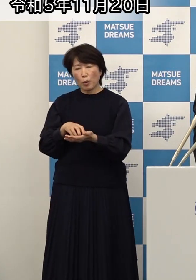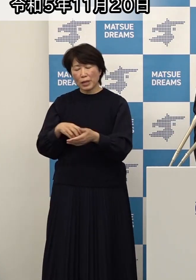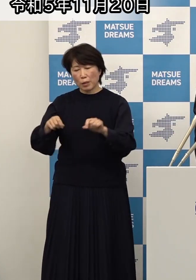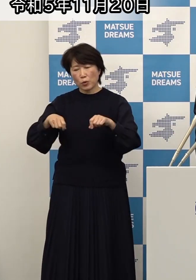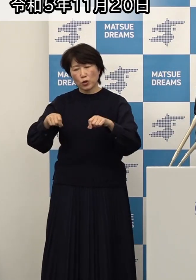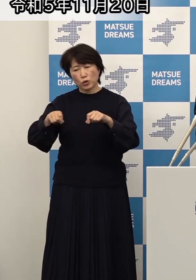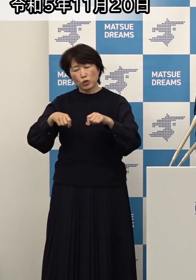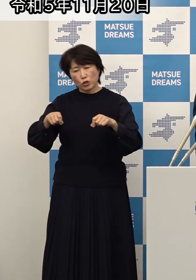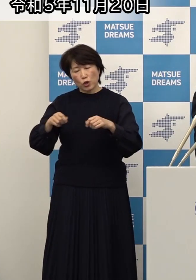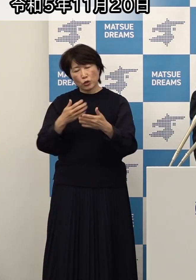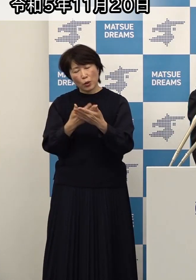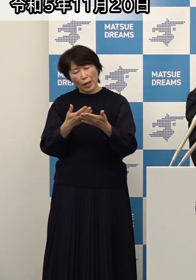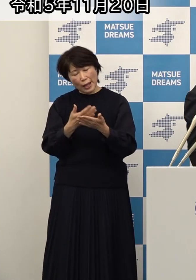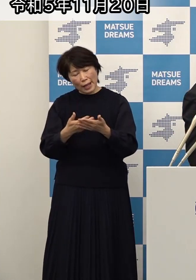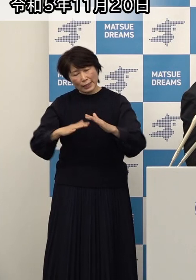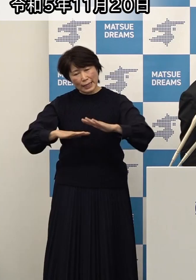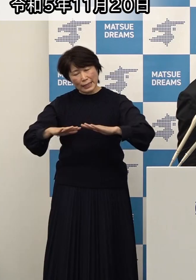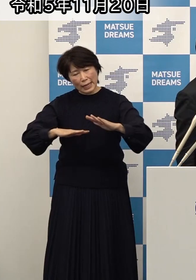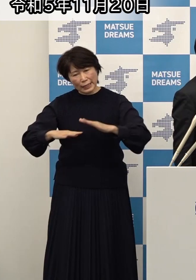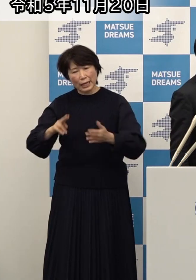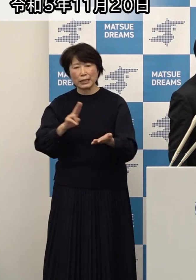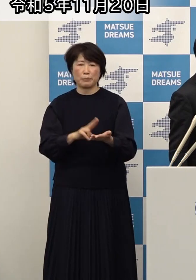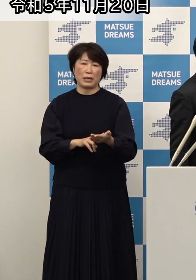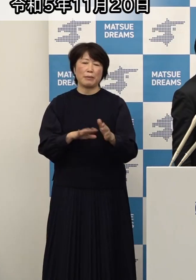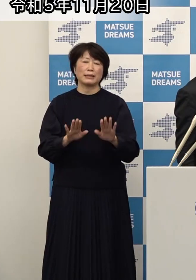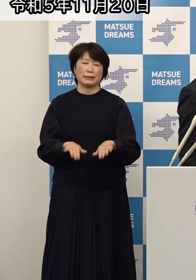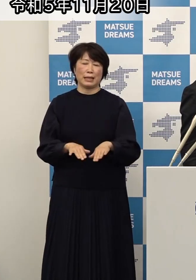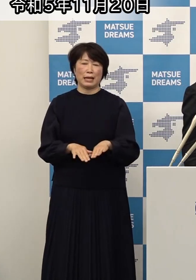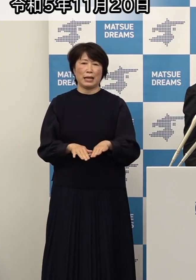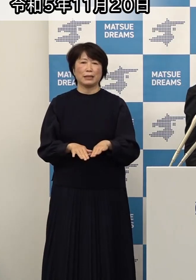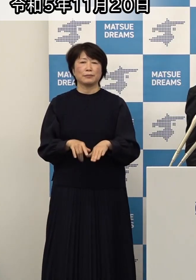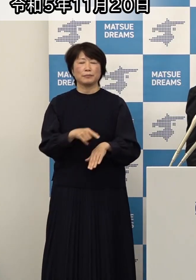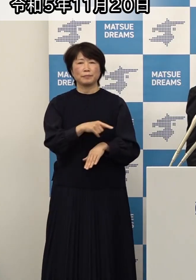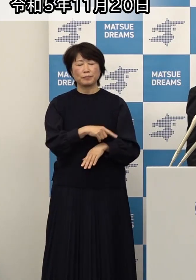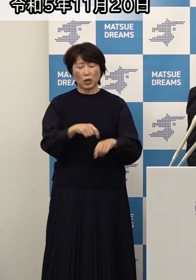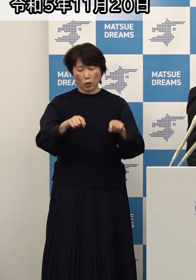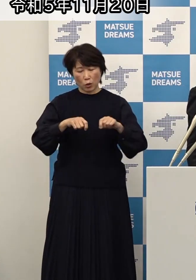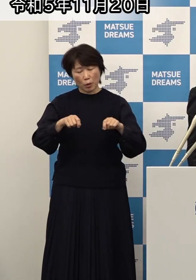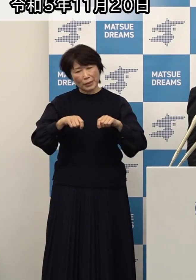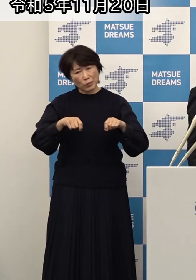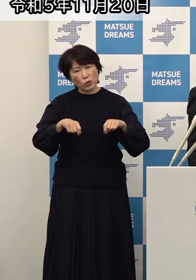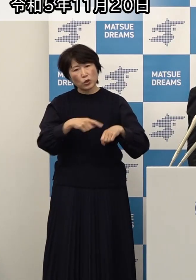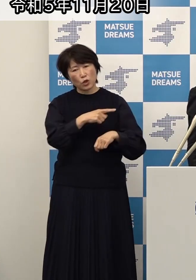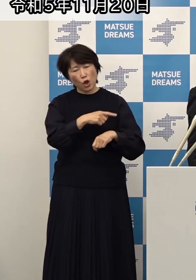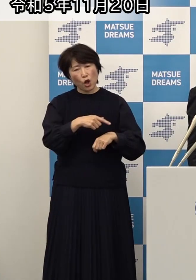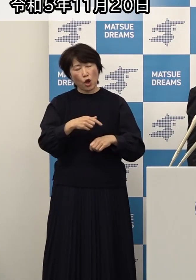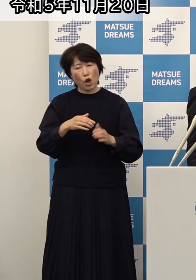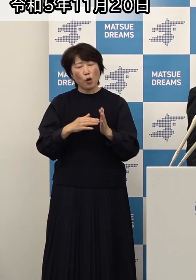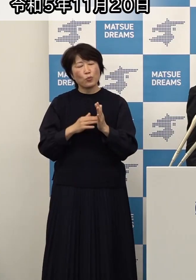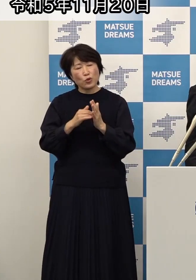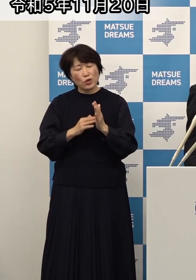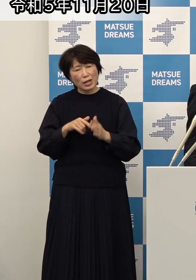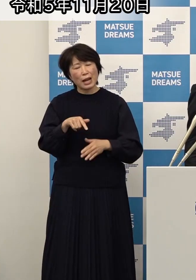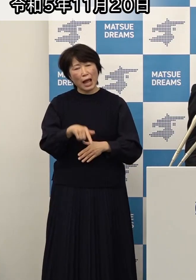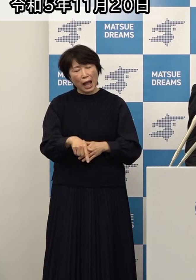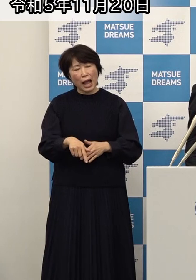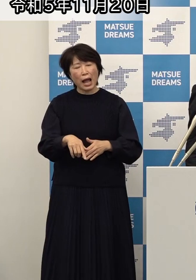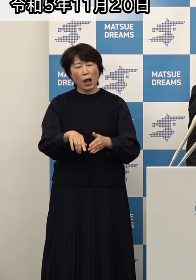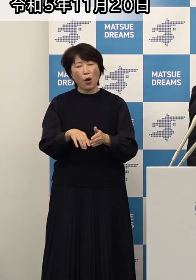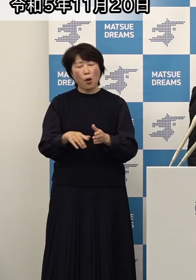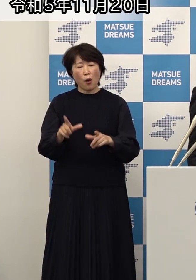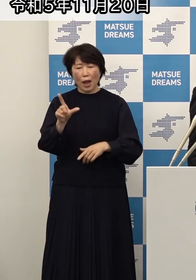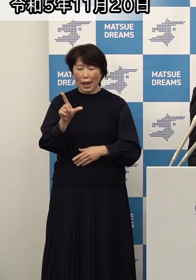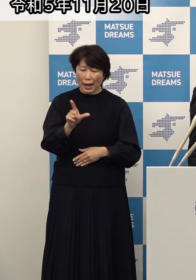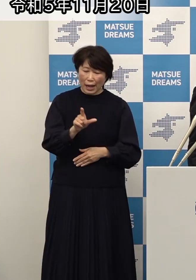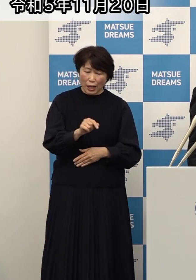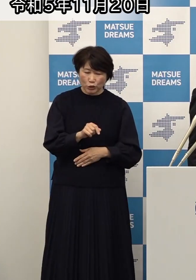したという話題でございます。まずレジゴミ袋といいますのは、プラスチックゴミの削減を目的にしまして、